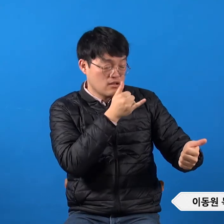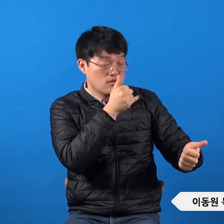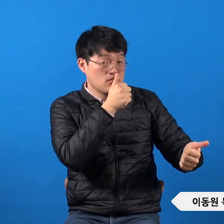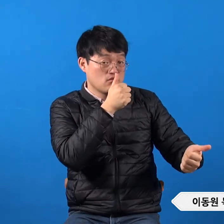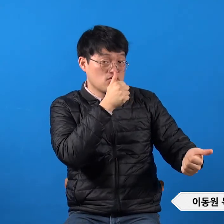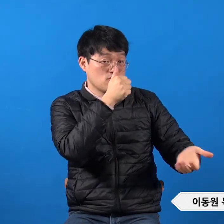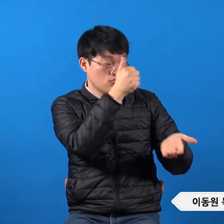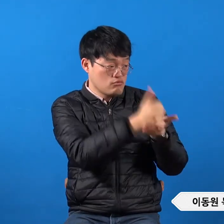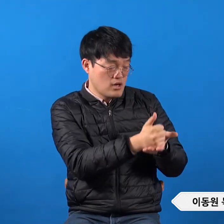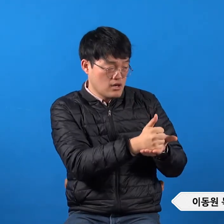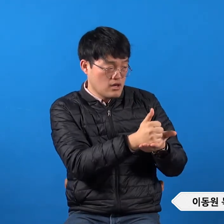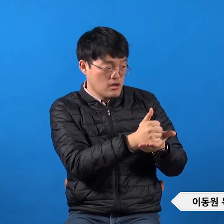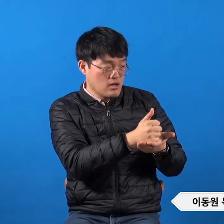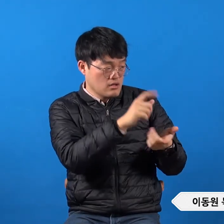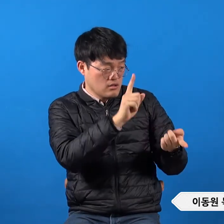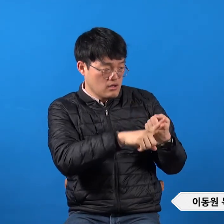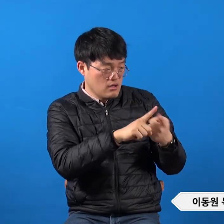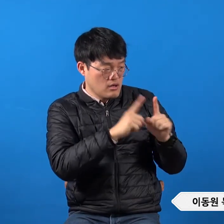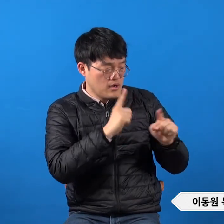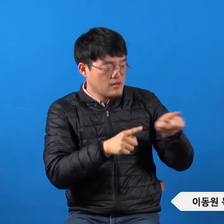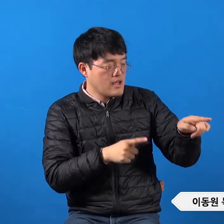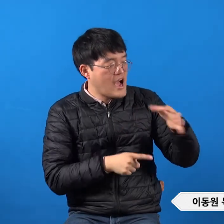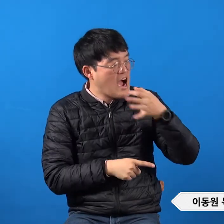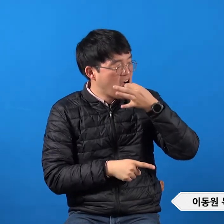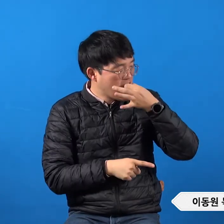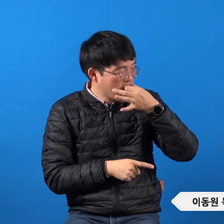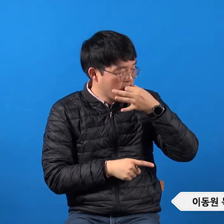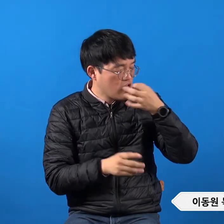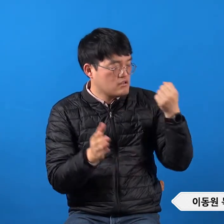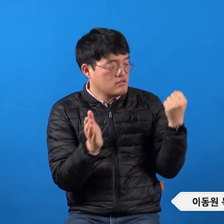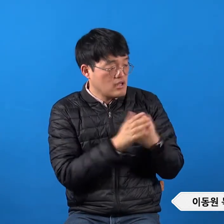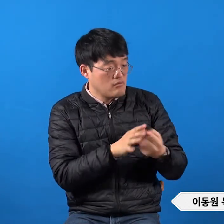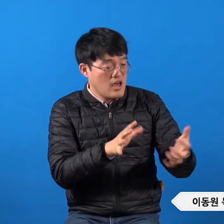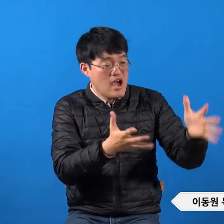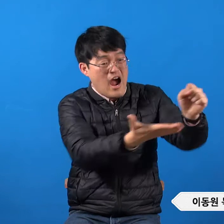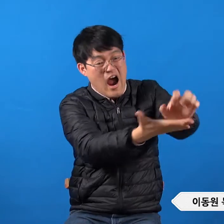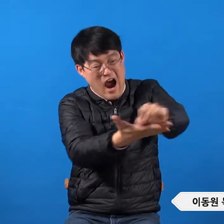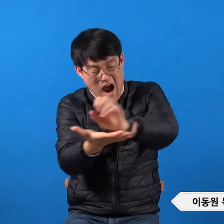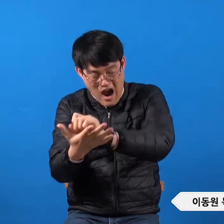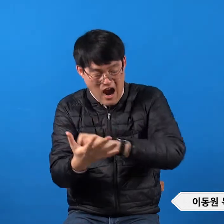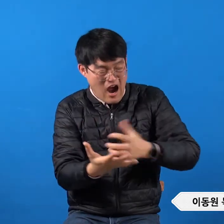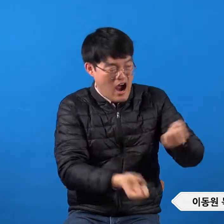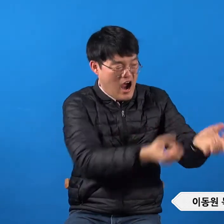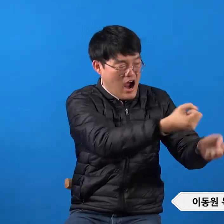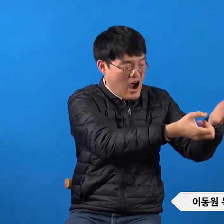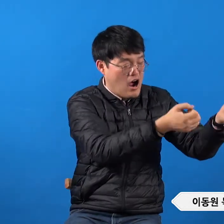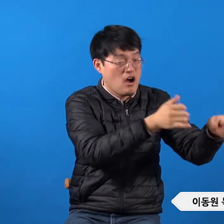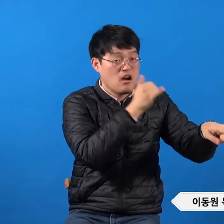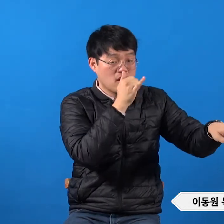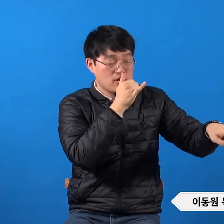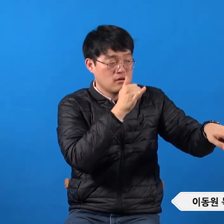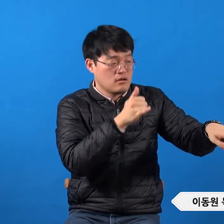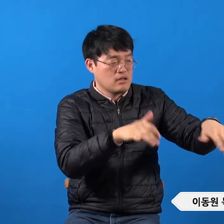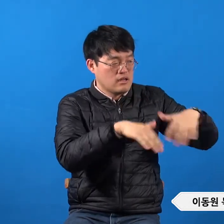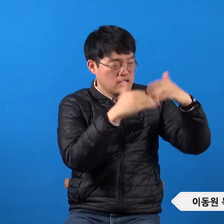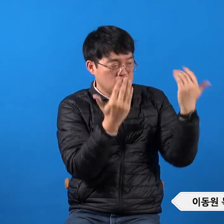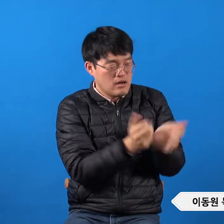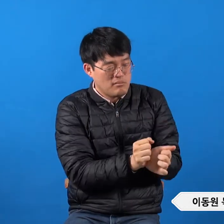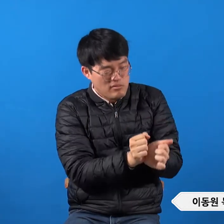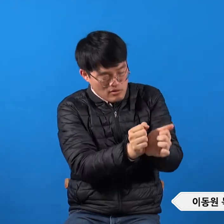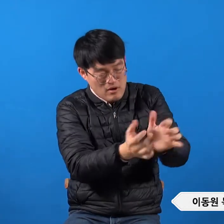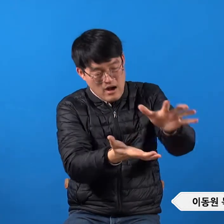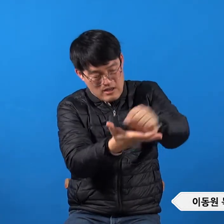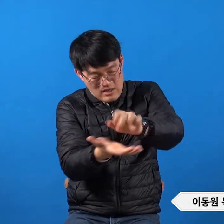제국의 죄악의 본질을 한마디로 말하면 그것은 탐욕입니다. 탐욕. 6절에 볼모 잡은